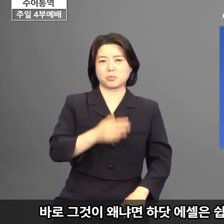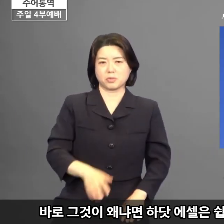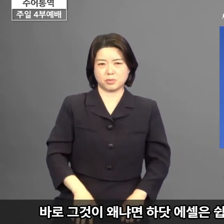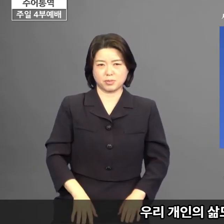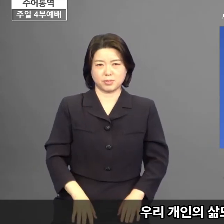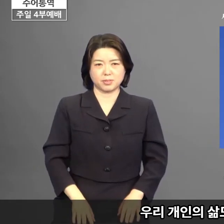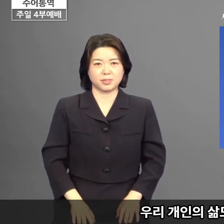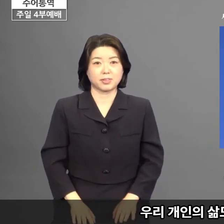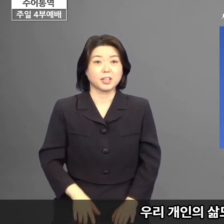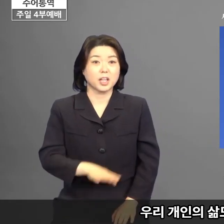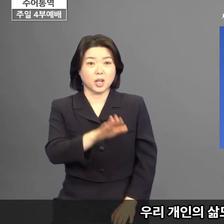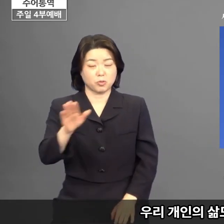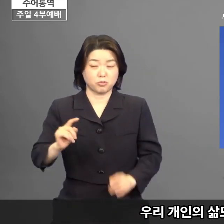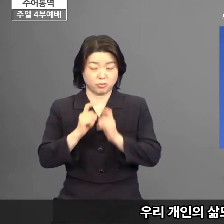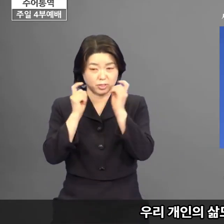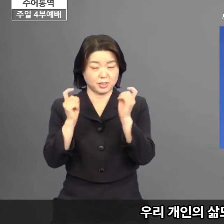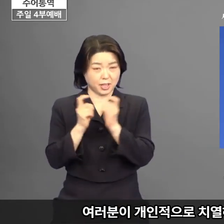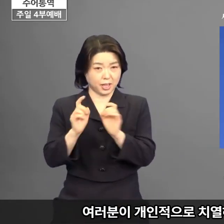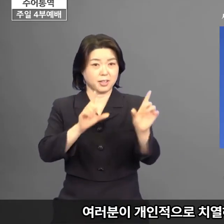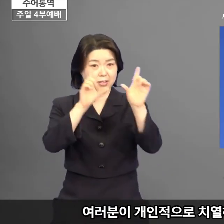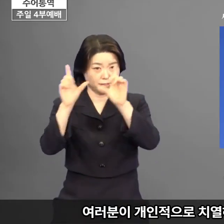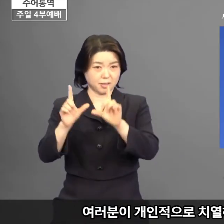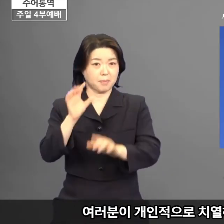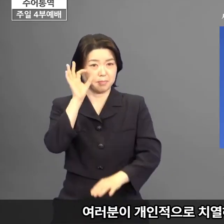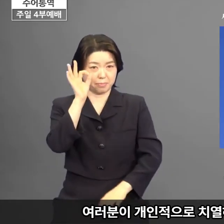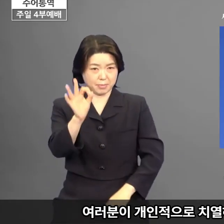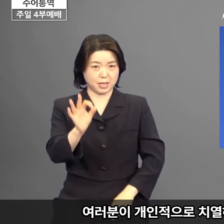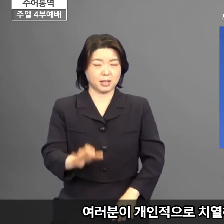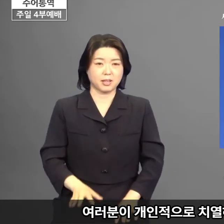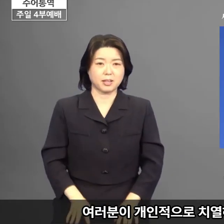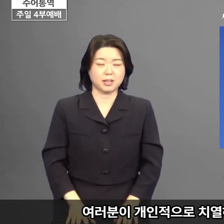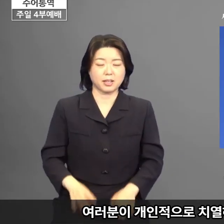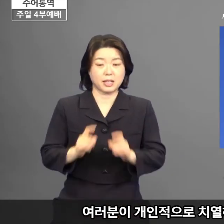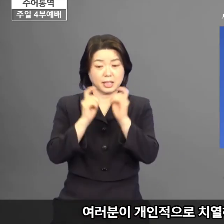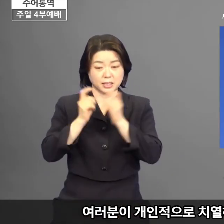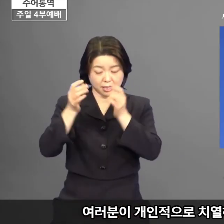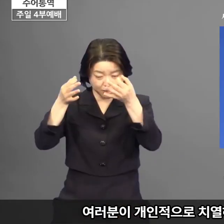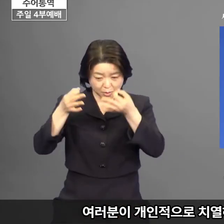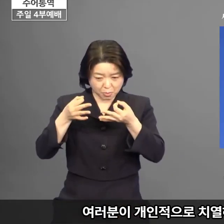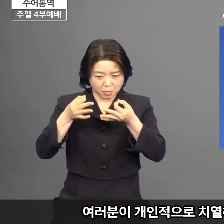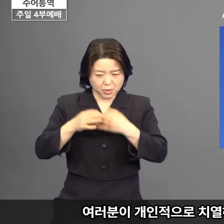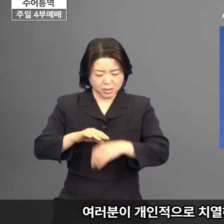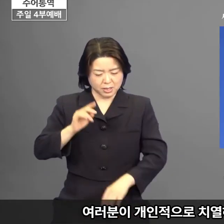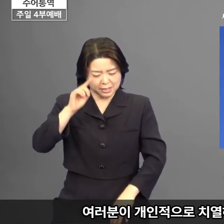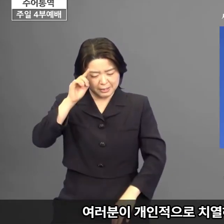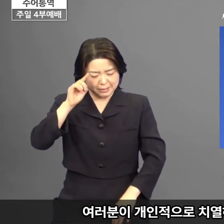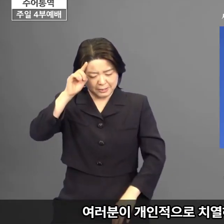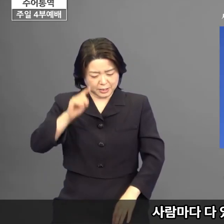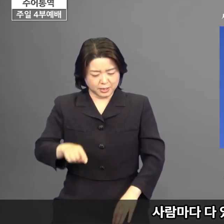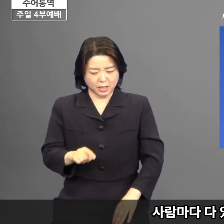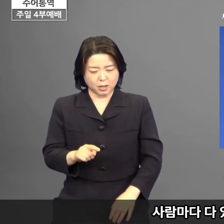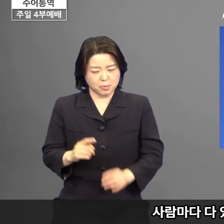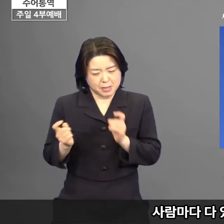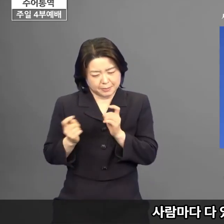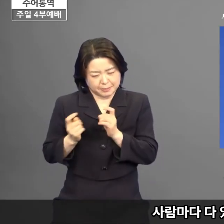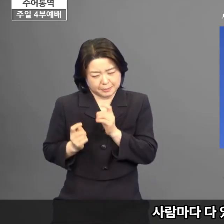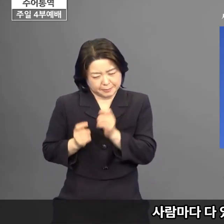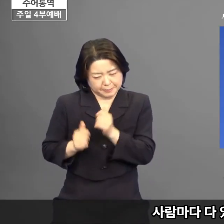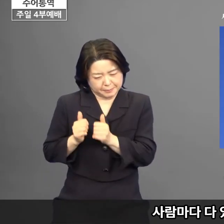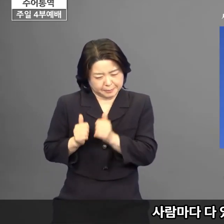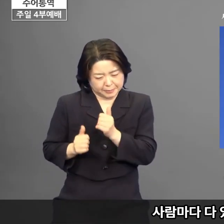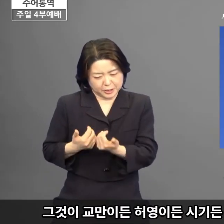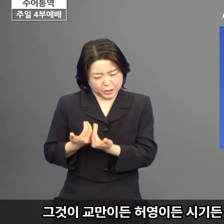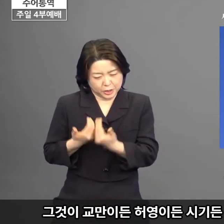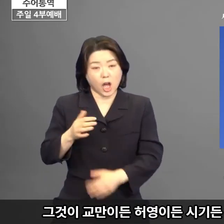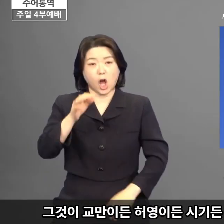없기 때문입니다. 우리 개인의 삶도 마찬가지예요. 여러분이 개인적으로 치열하게 싸우는 죄가 있으시죠. 사람마다 다 있으실